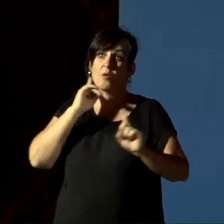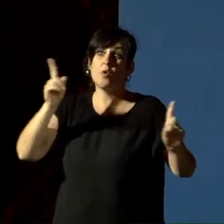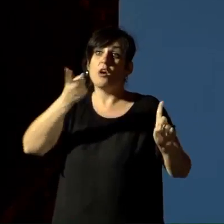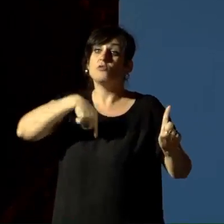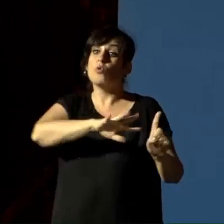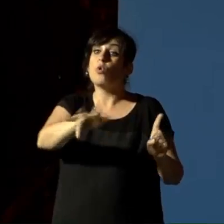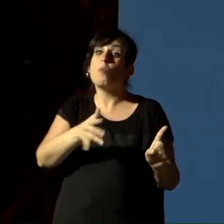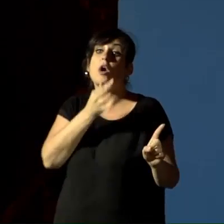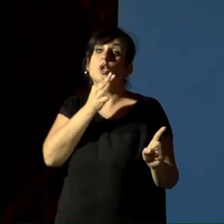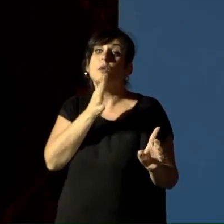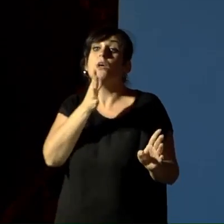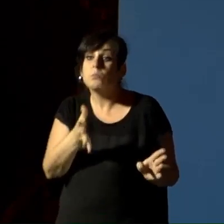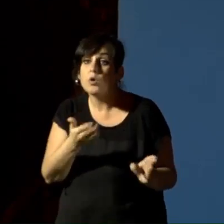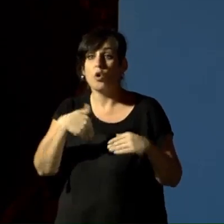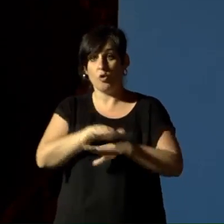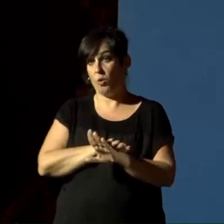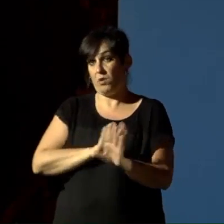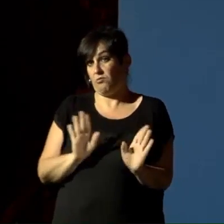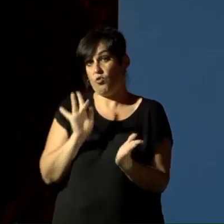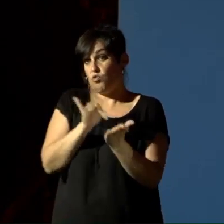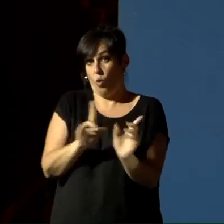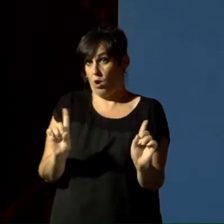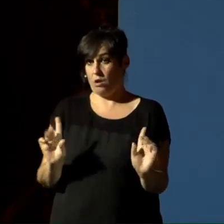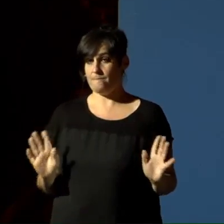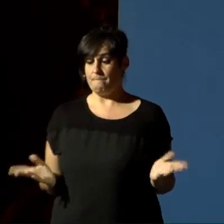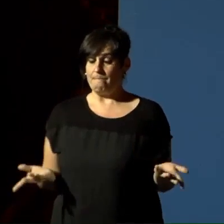porque non temos estado no goberno, non?